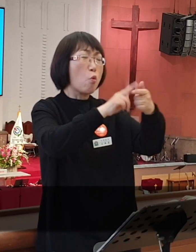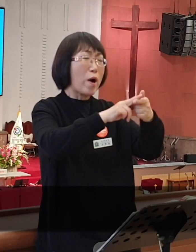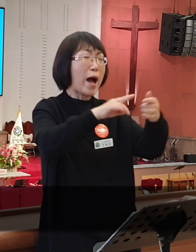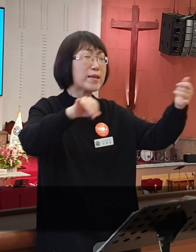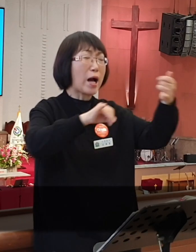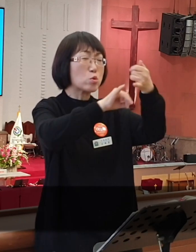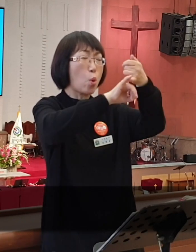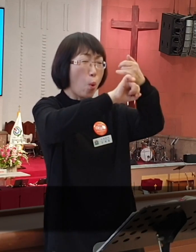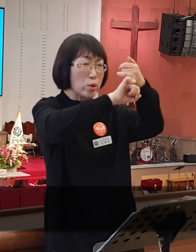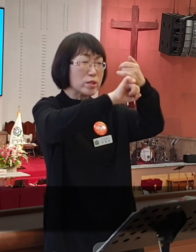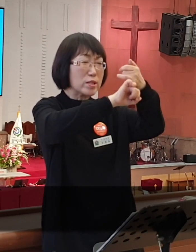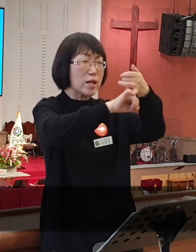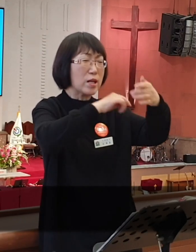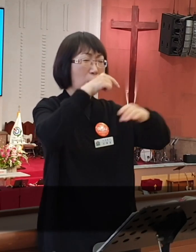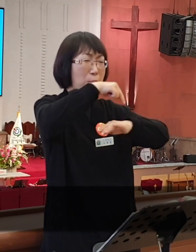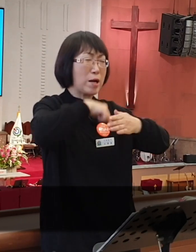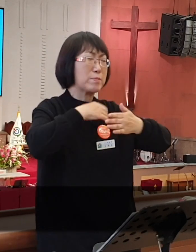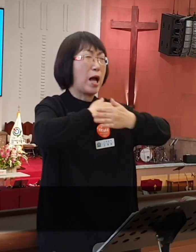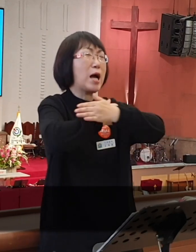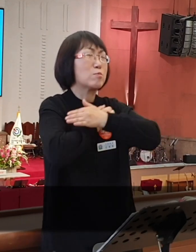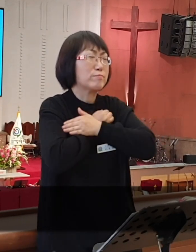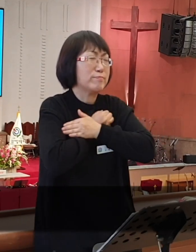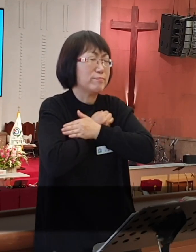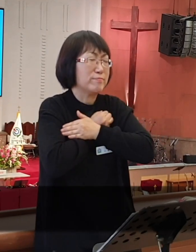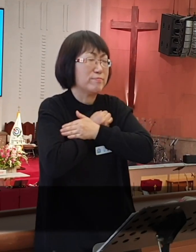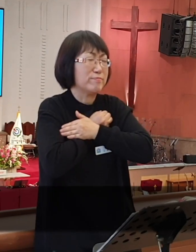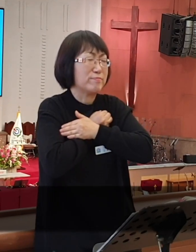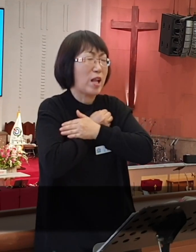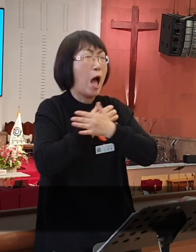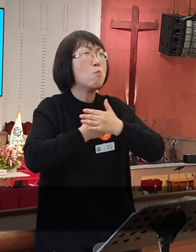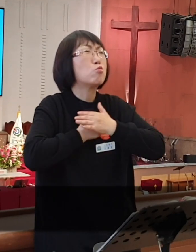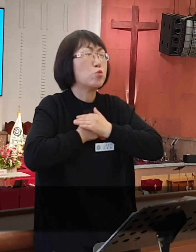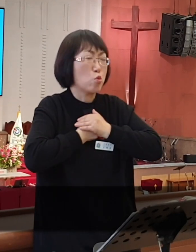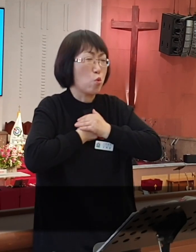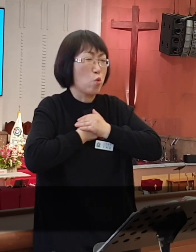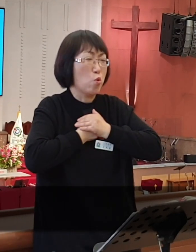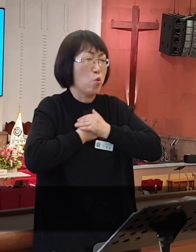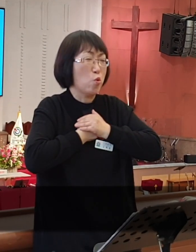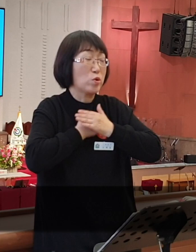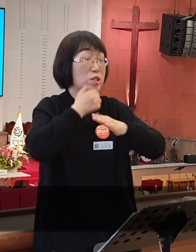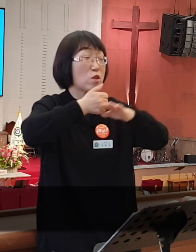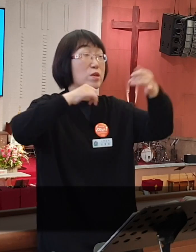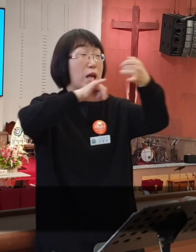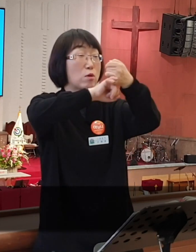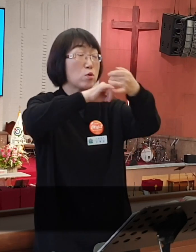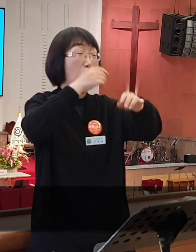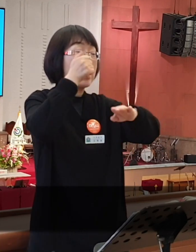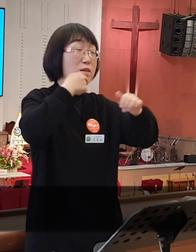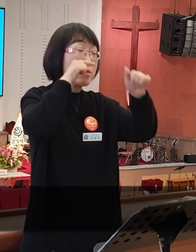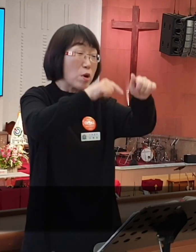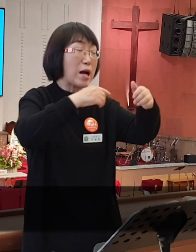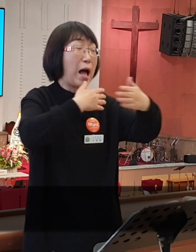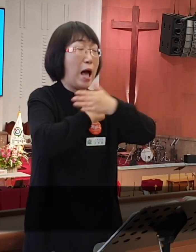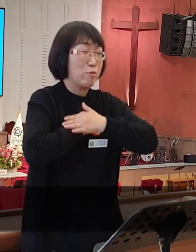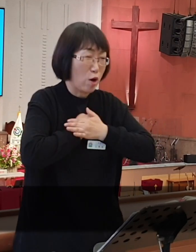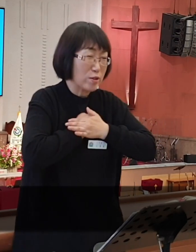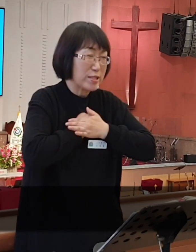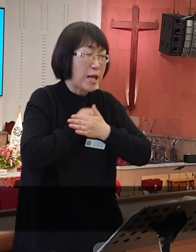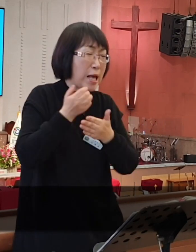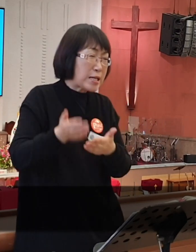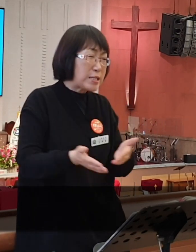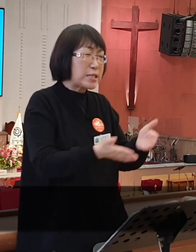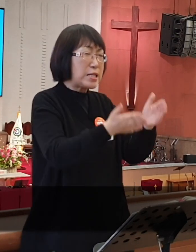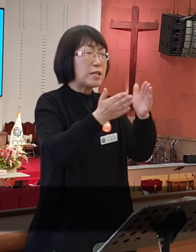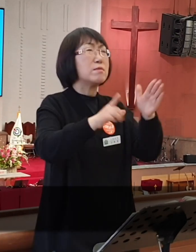예수님의 그 약속을 가슴 가득히 끌어안을 수 있어요. 결국 그 약속과 명령을 끌어안는다는 건 그